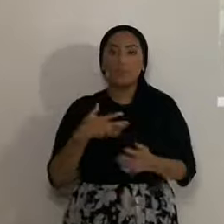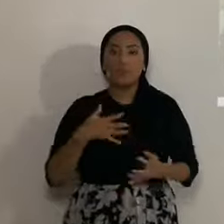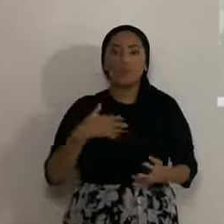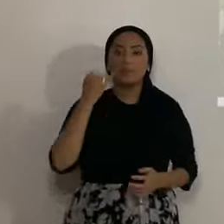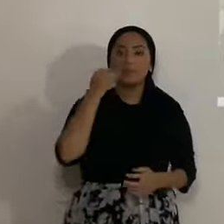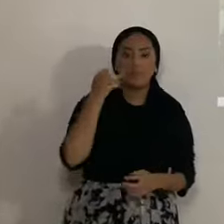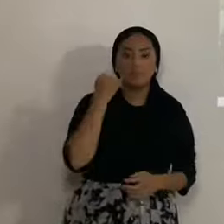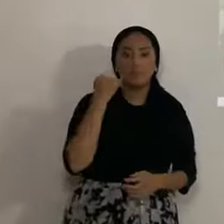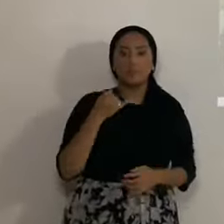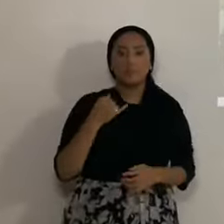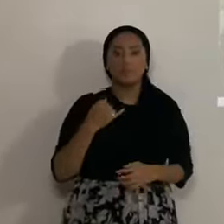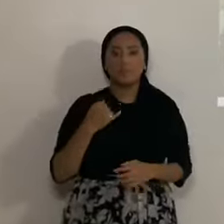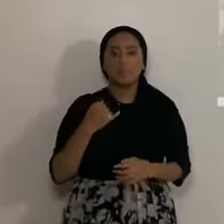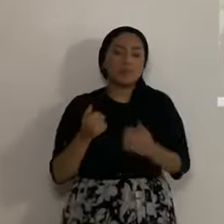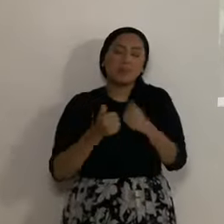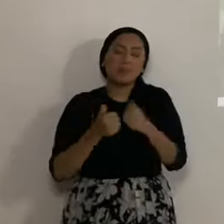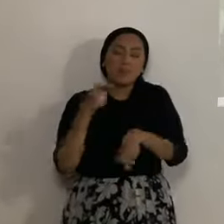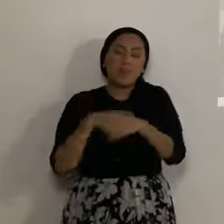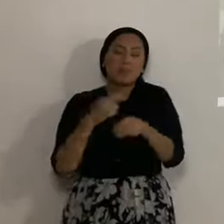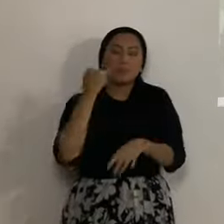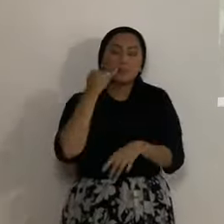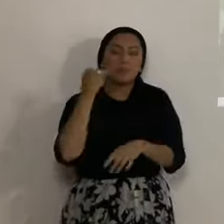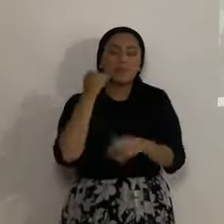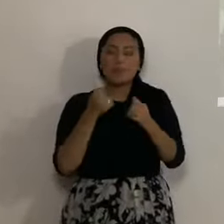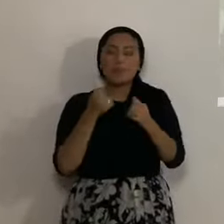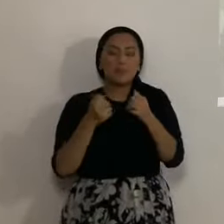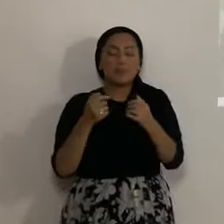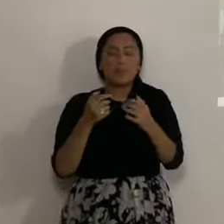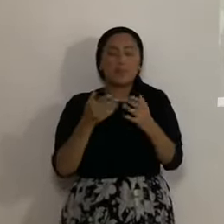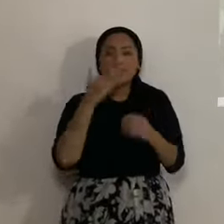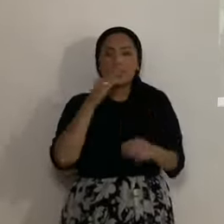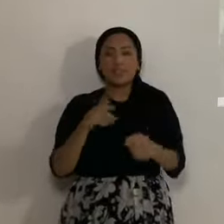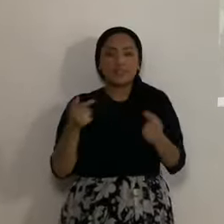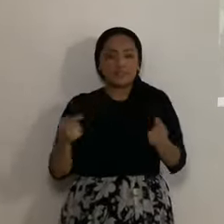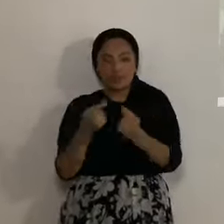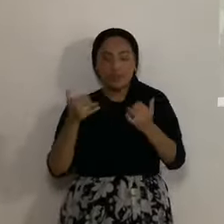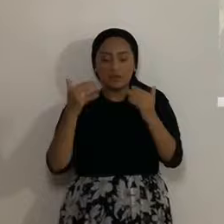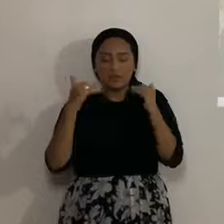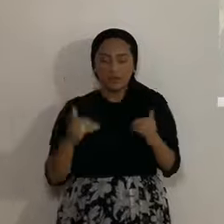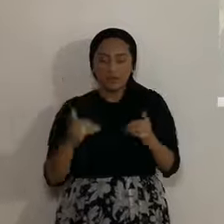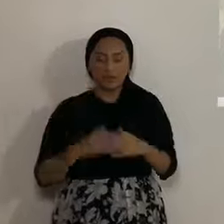en pocas palabras, por envidia, yo diría, ese pecado es muy feo. Ahora,